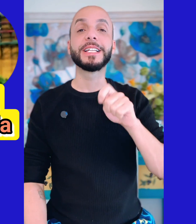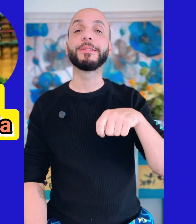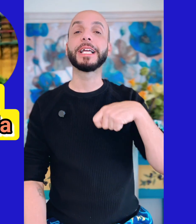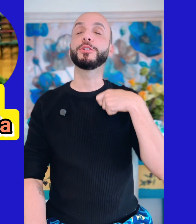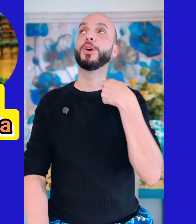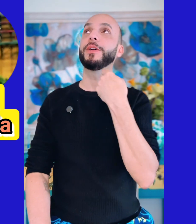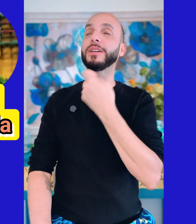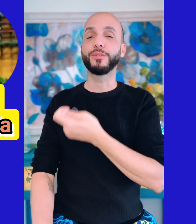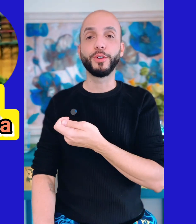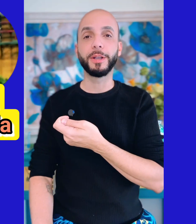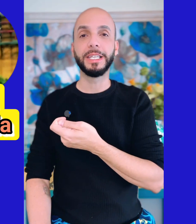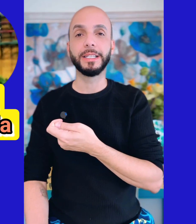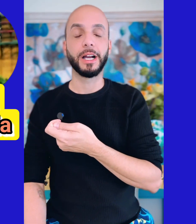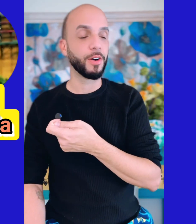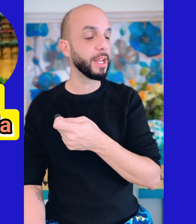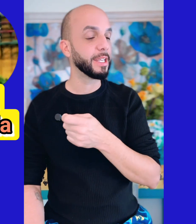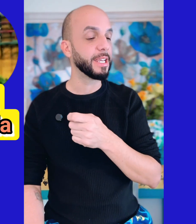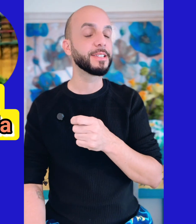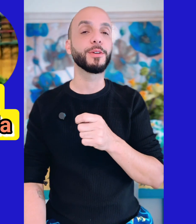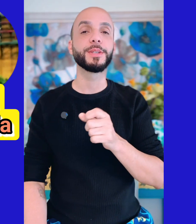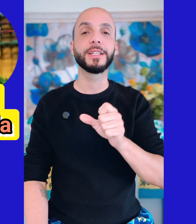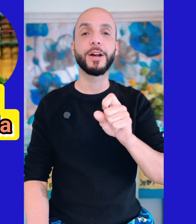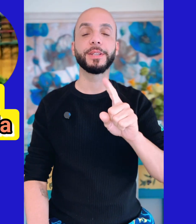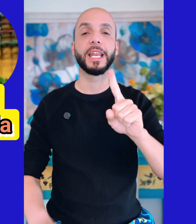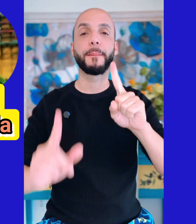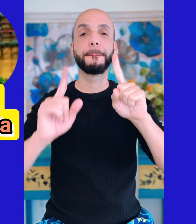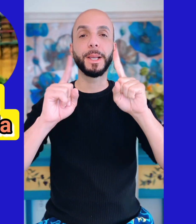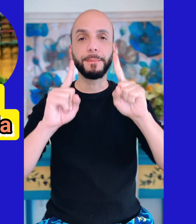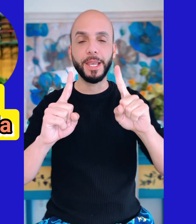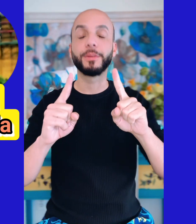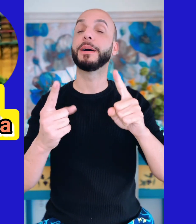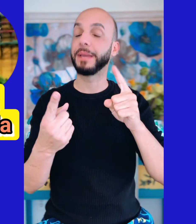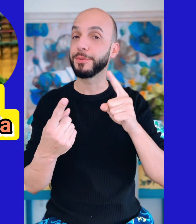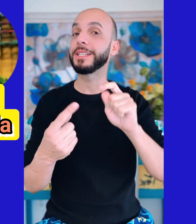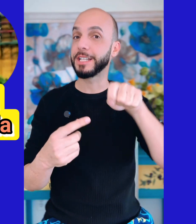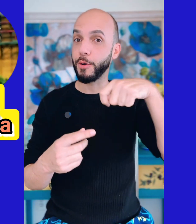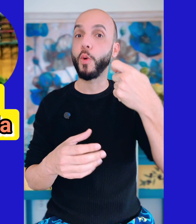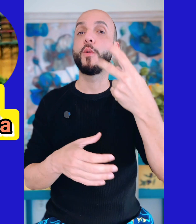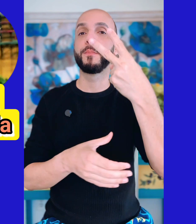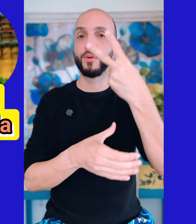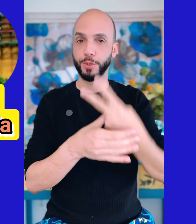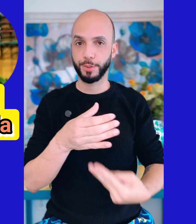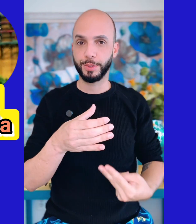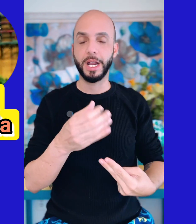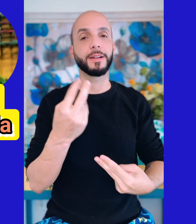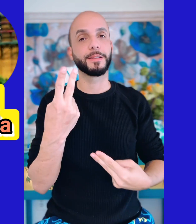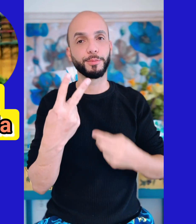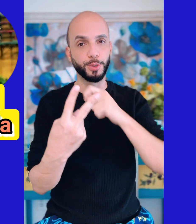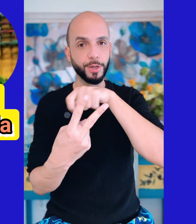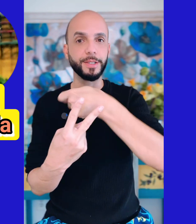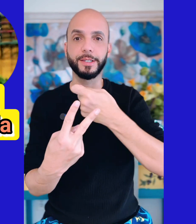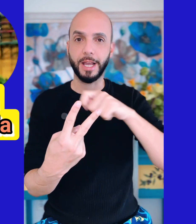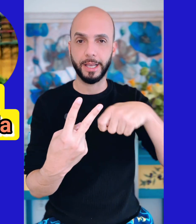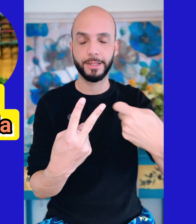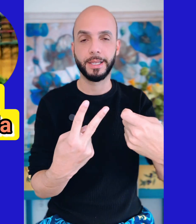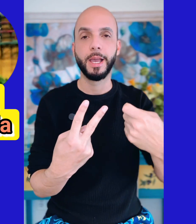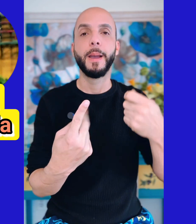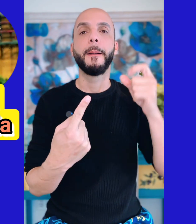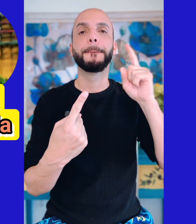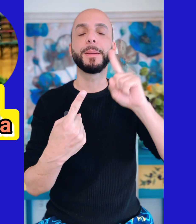da Dona Florinda. Olha aí, esse é o sinal dela. Primeiro, também é um sinal composto, certo? São dois sinais.